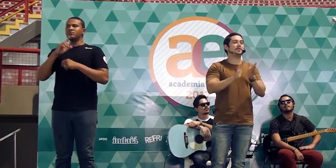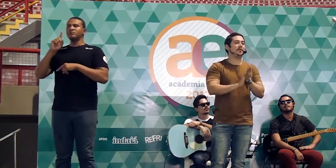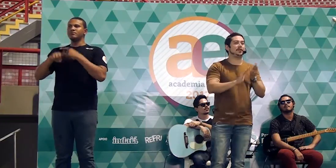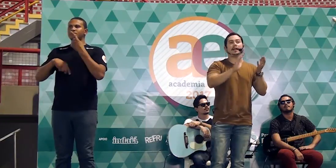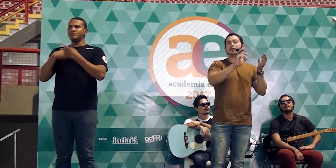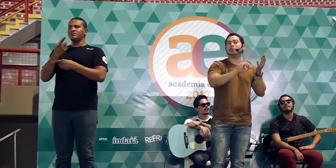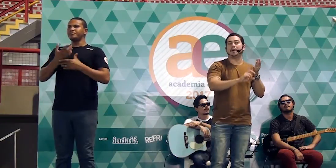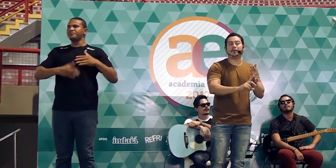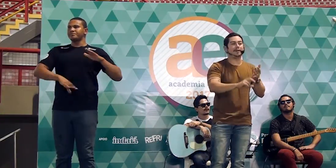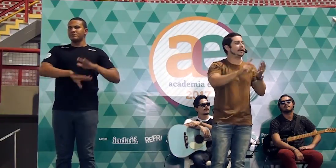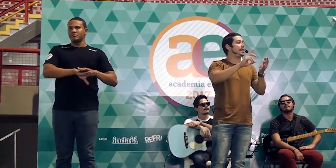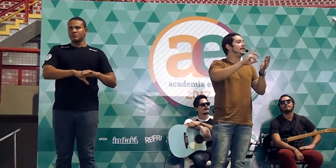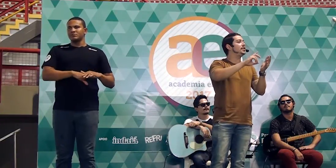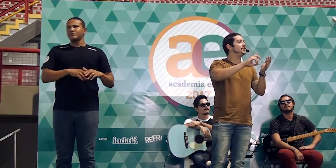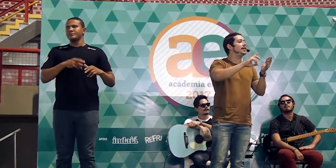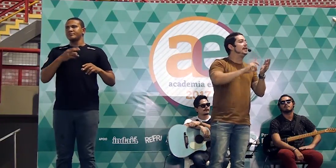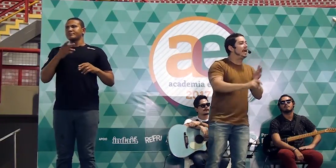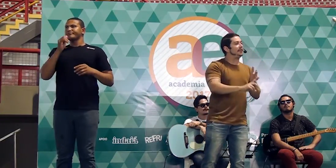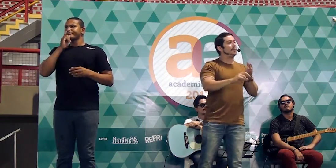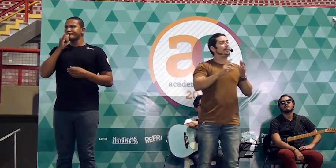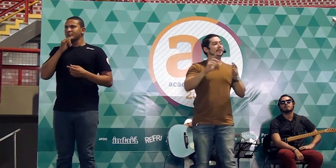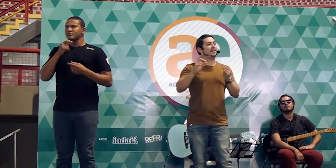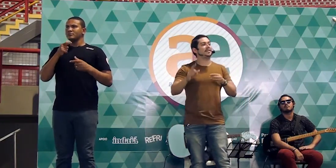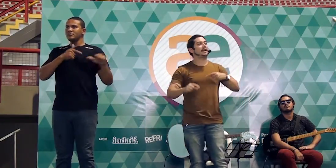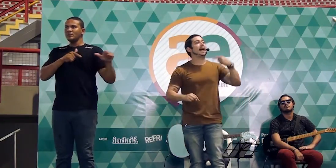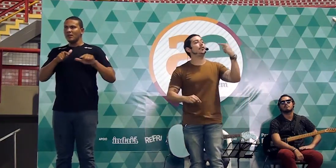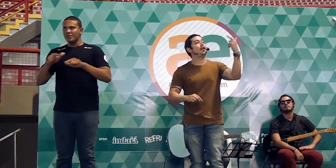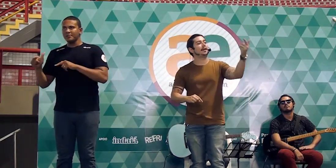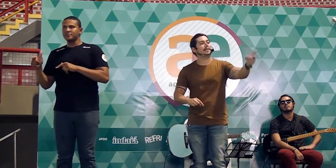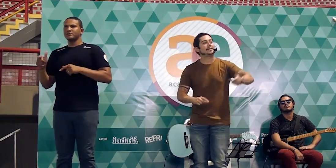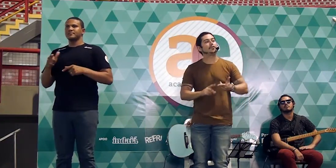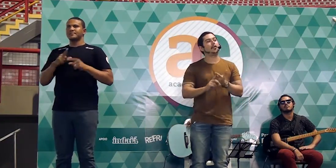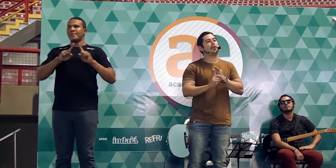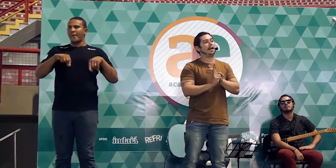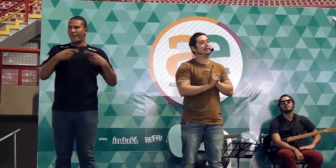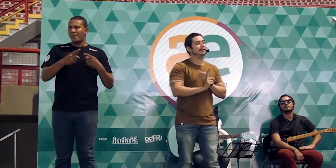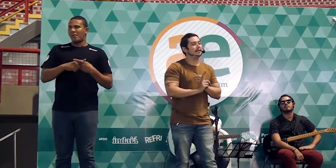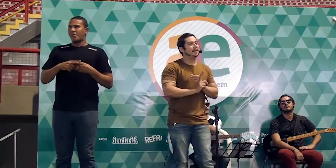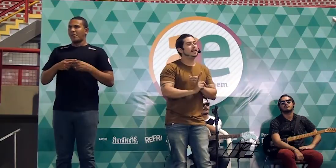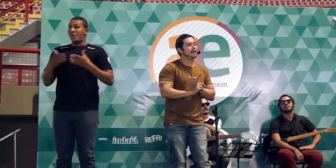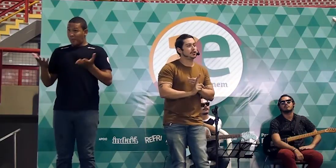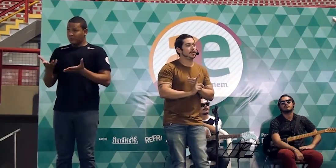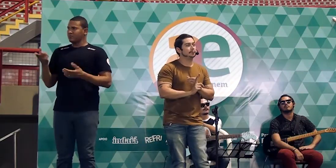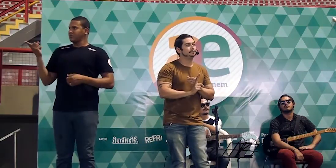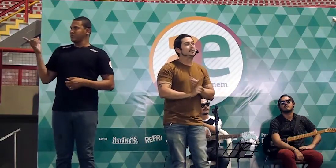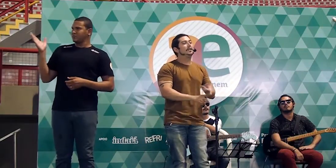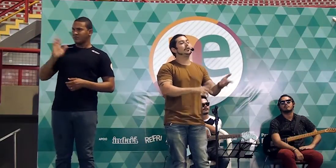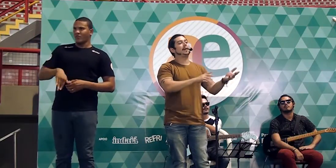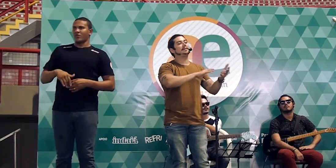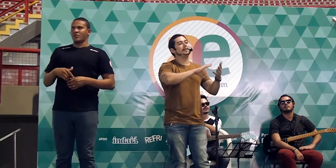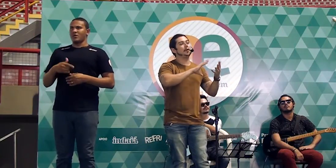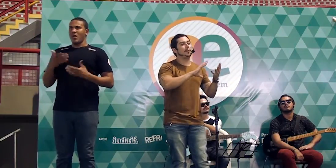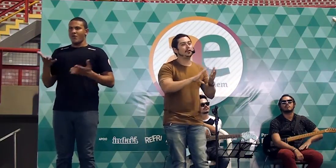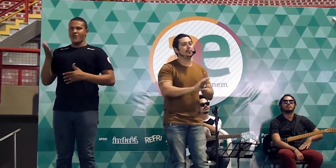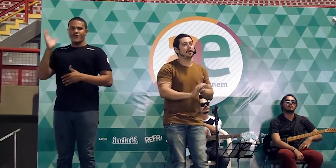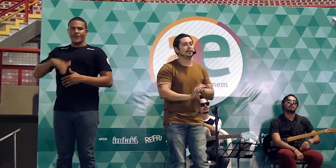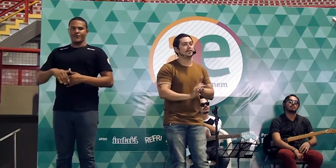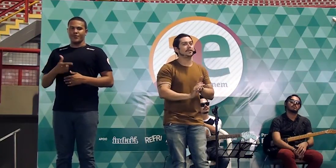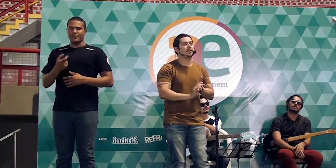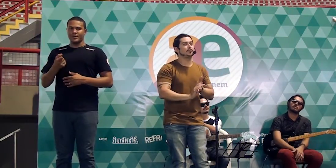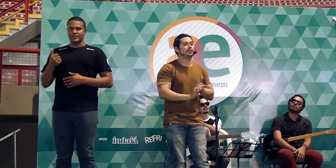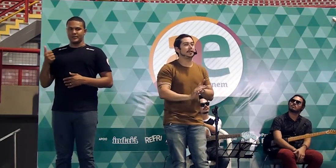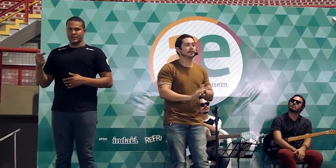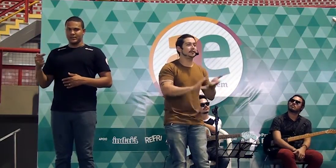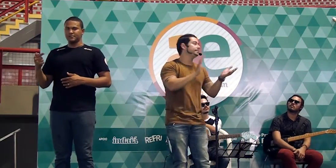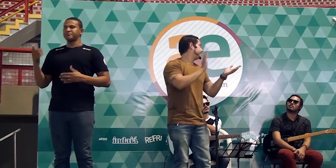nunca mais foi votada, como reforma trabalhista, reforma previdenciária, que é agora que está sendo colocada em questão. Então, para entender um pouquinho melhor